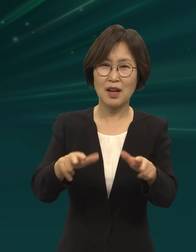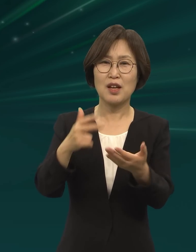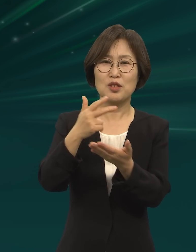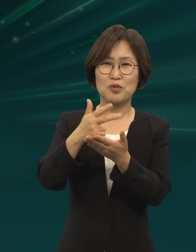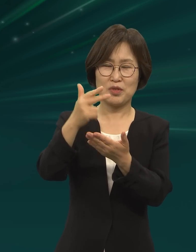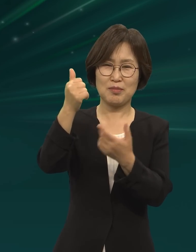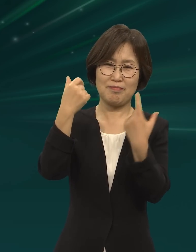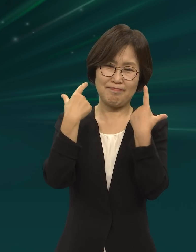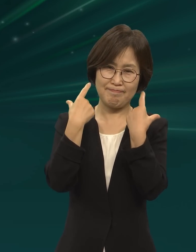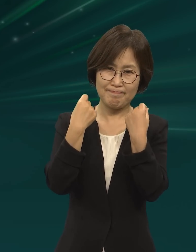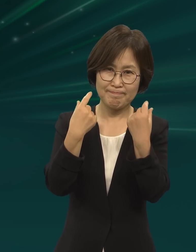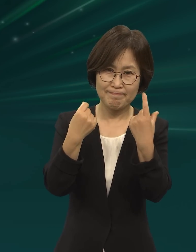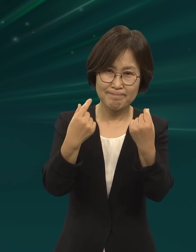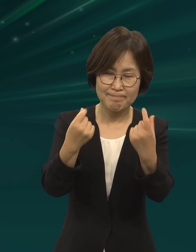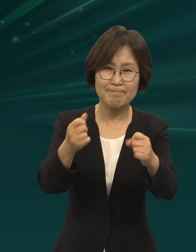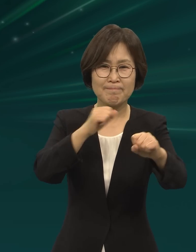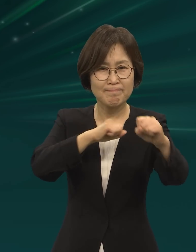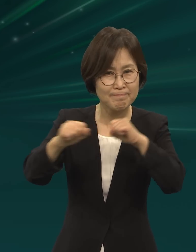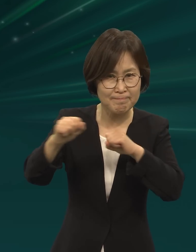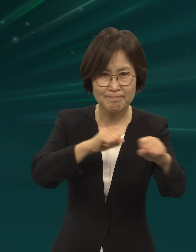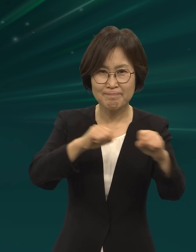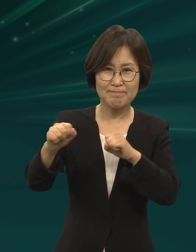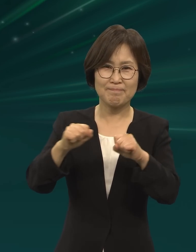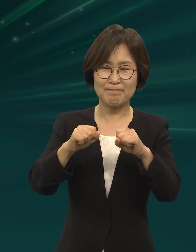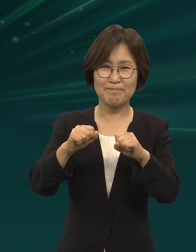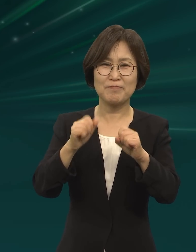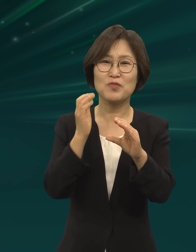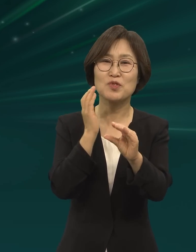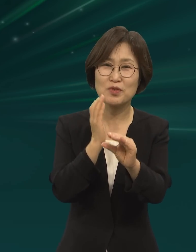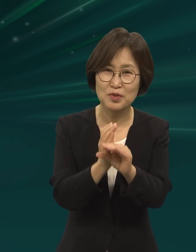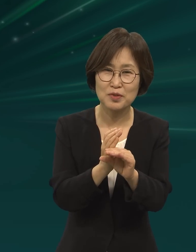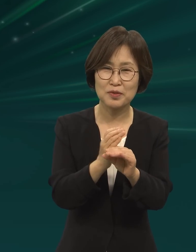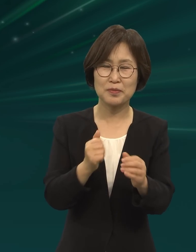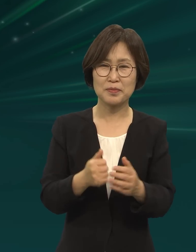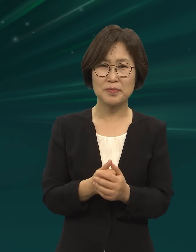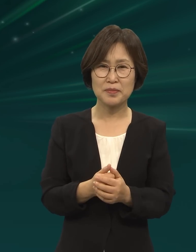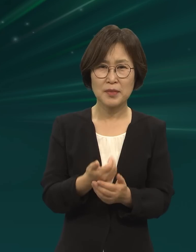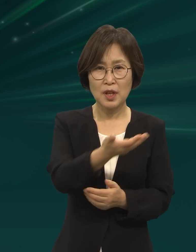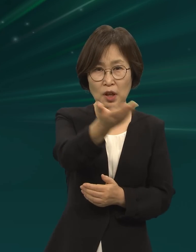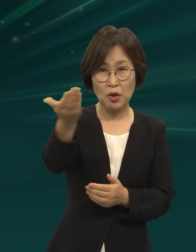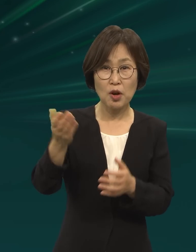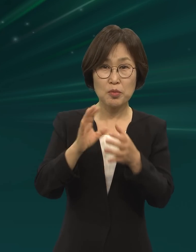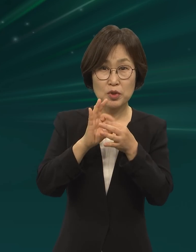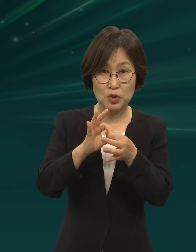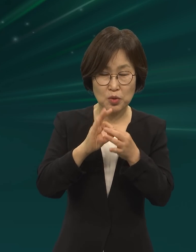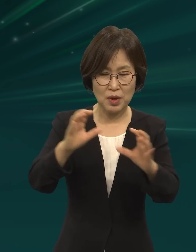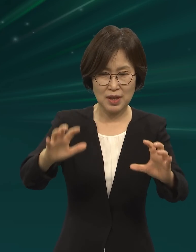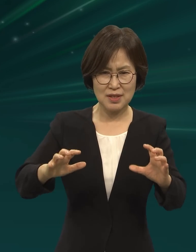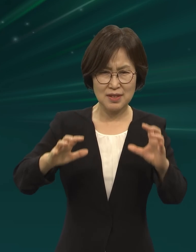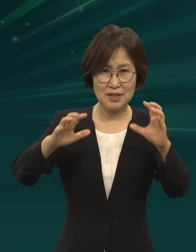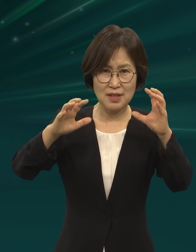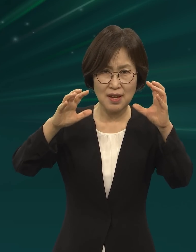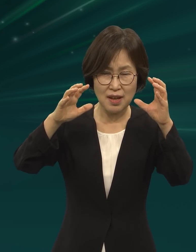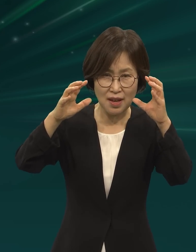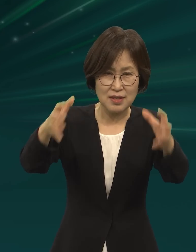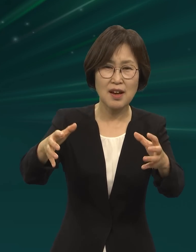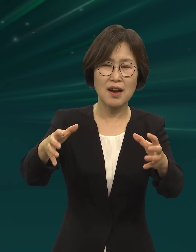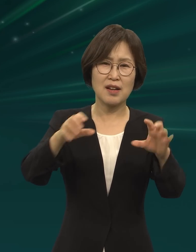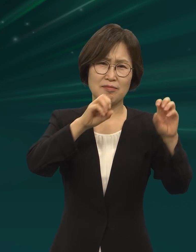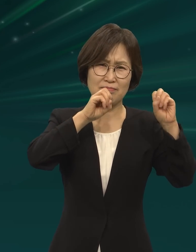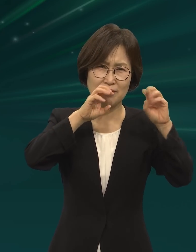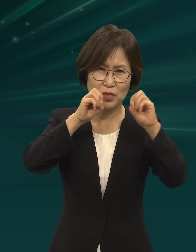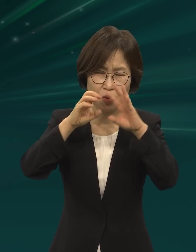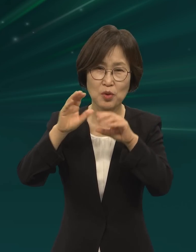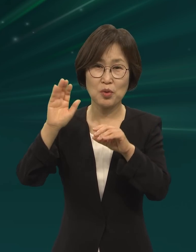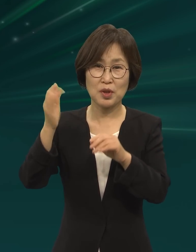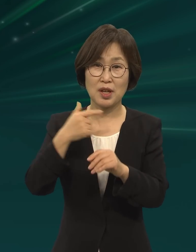주님이 동일하게 똑같습니다. 그 주님도 오늘도 여러분 통해서 전 세계에 역사하기를 원합니다. 주님은